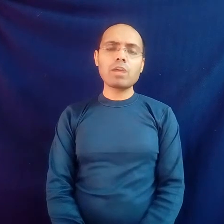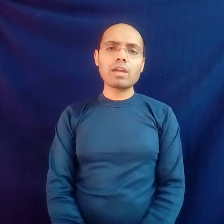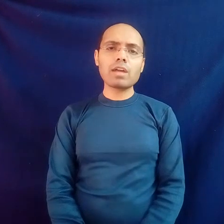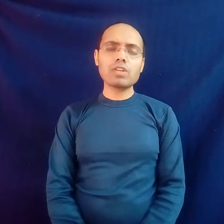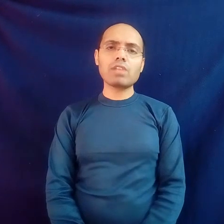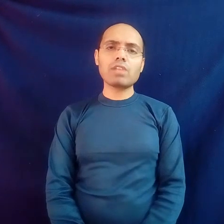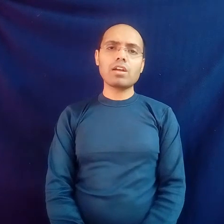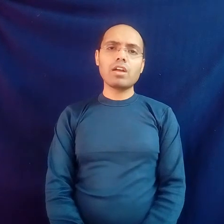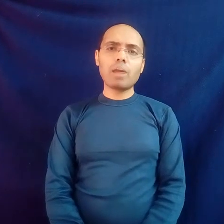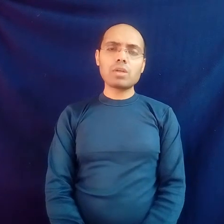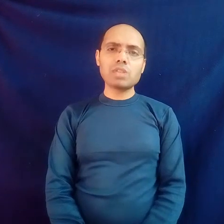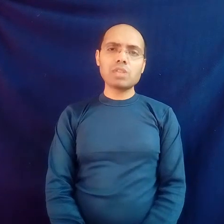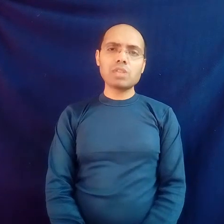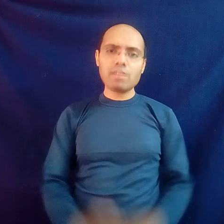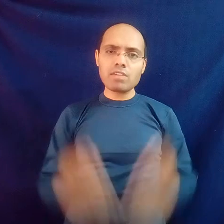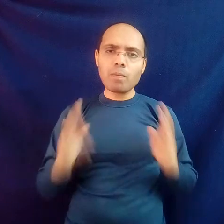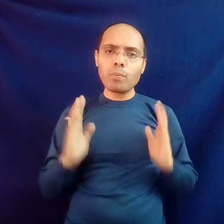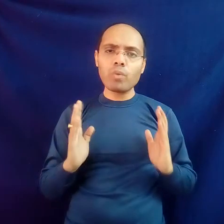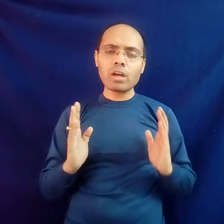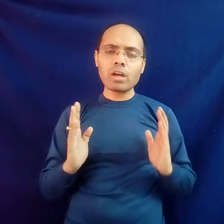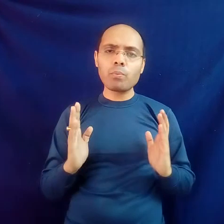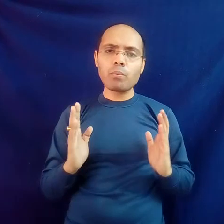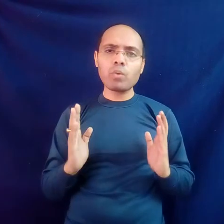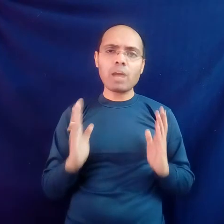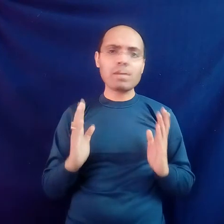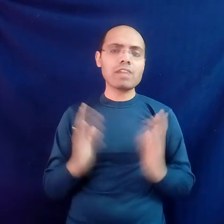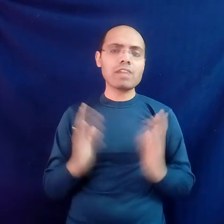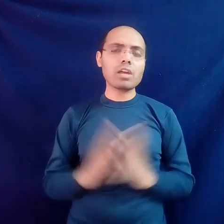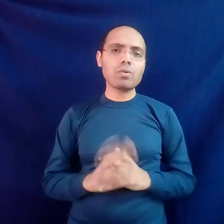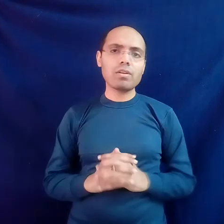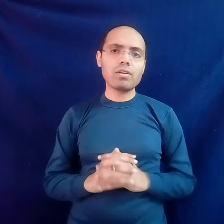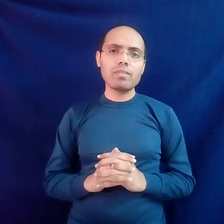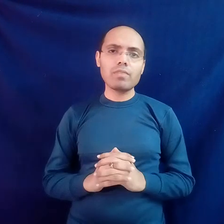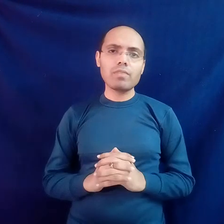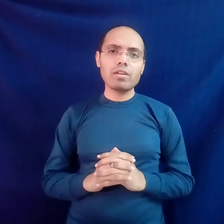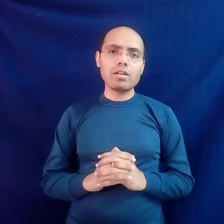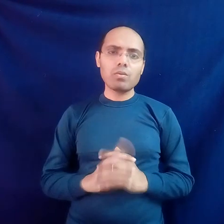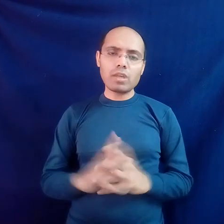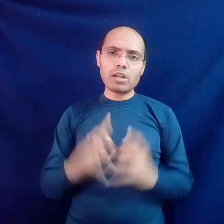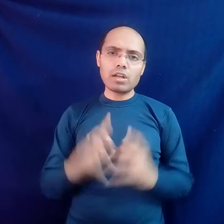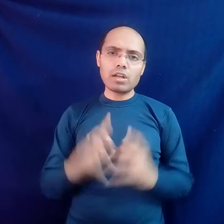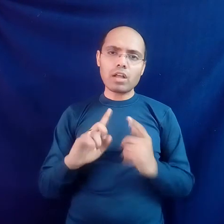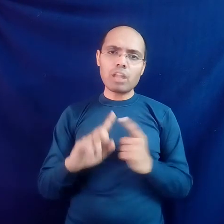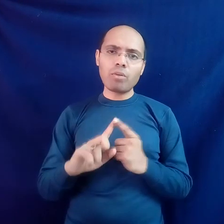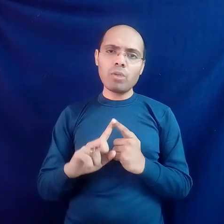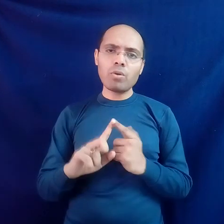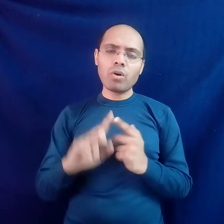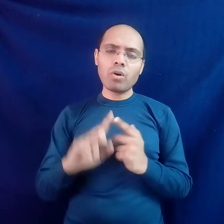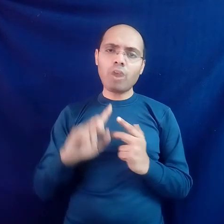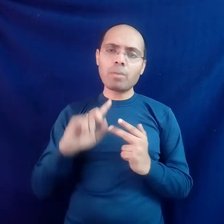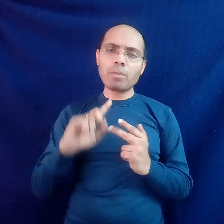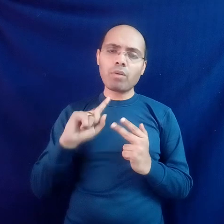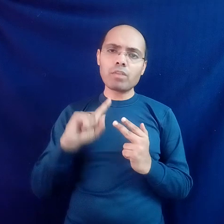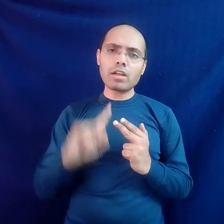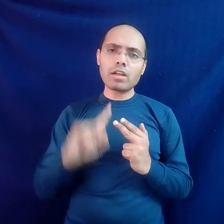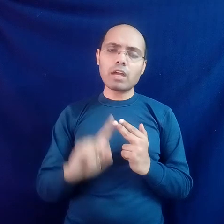में क्या चल रहा है, आपके शरीर का पूरा MRI कर लेंगे, वेदर इट इज अ हेल्थ प्रॉब्लम और अ प्रॉब्लम विद अ नेगेटिव